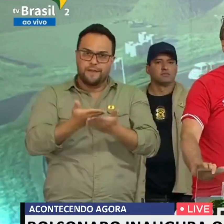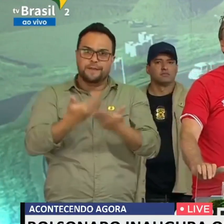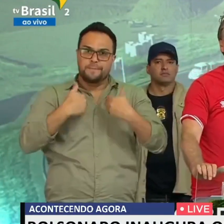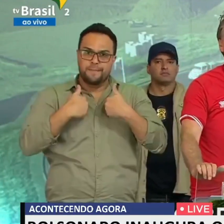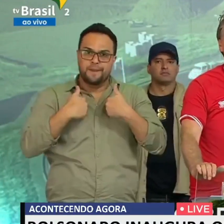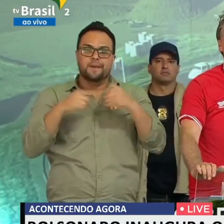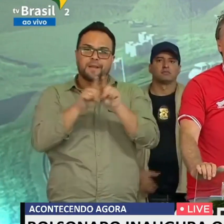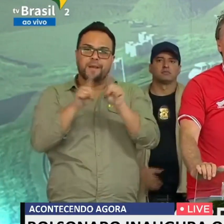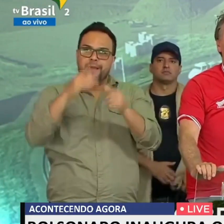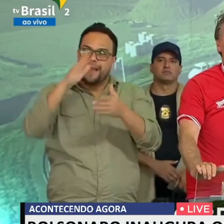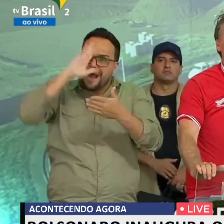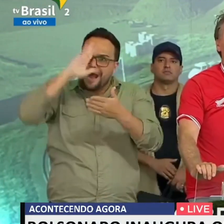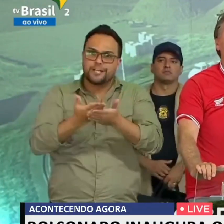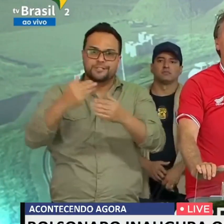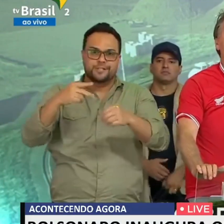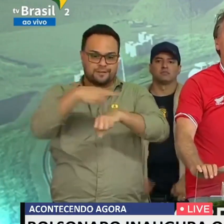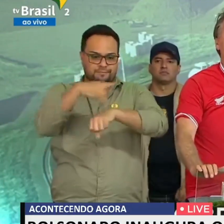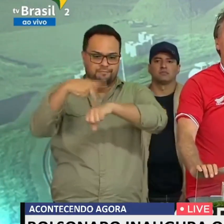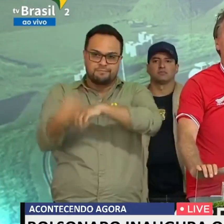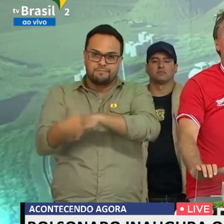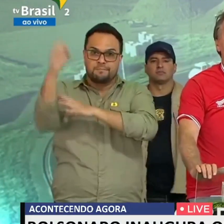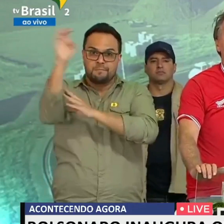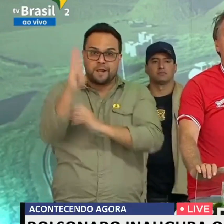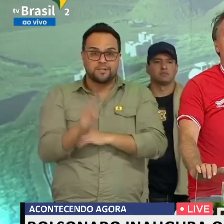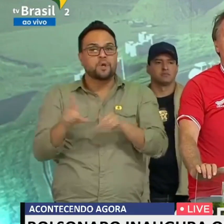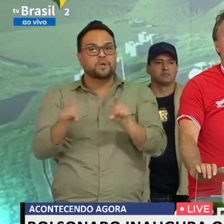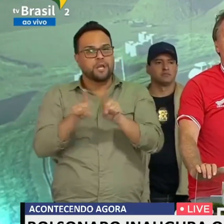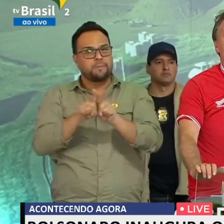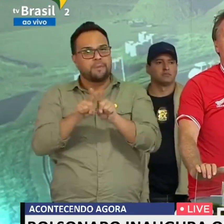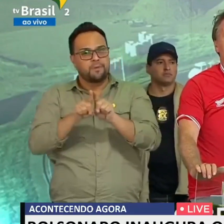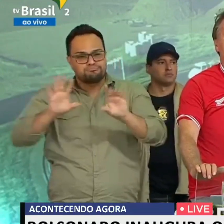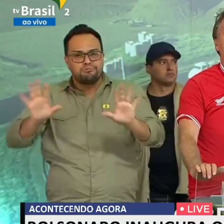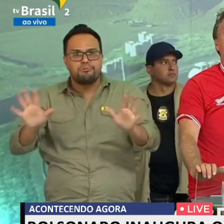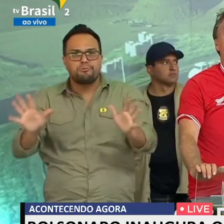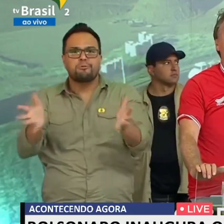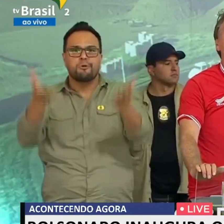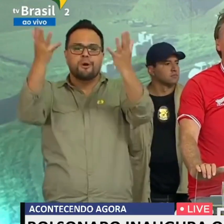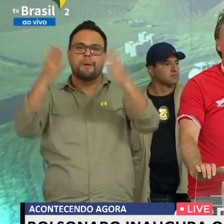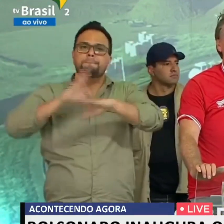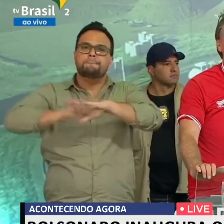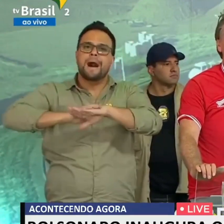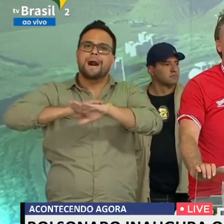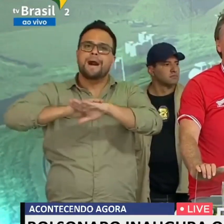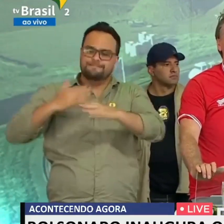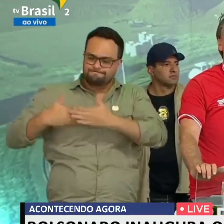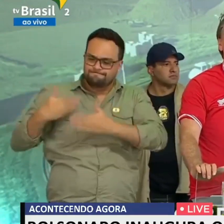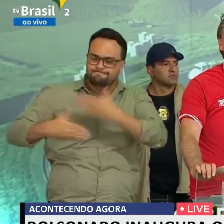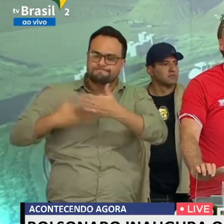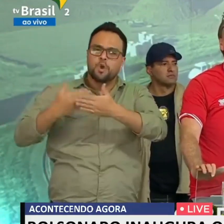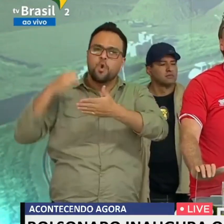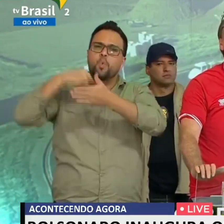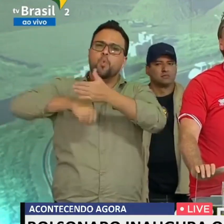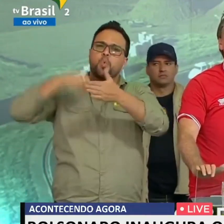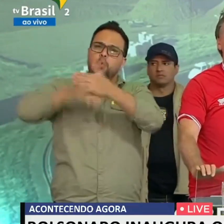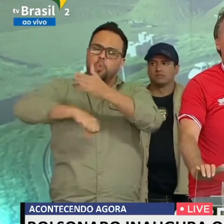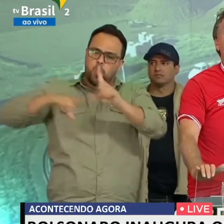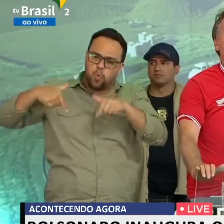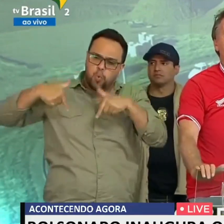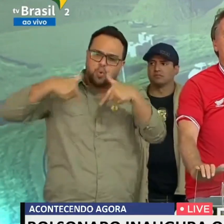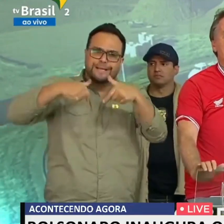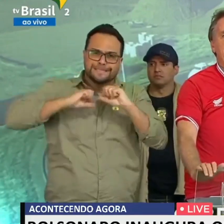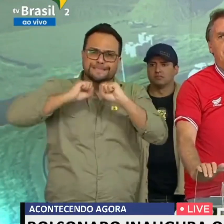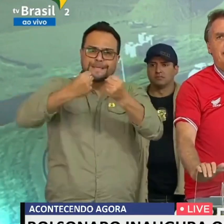no Brasil, pela motivação de cada vez mais lutar pelo verde e